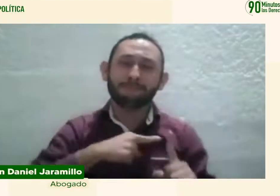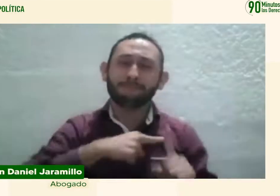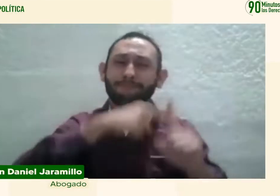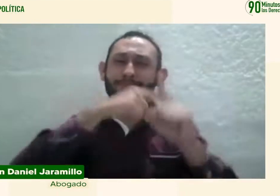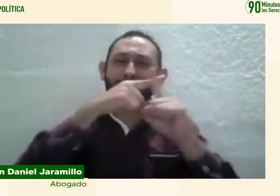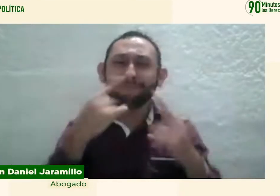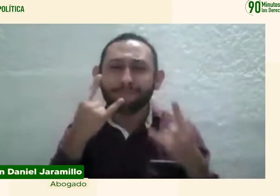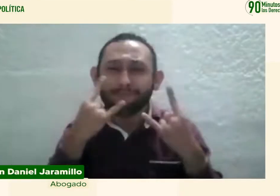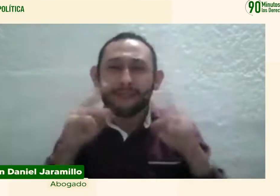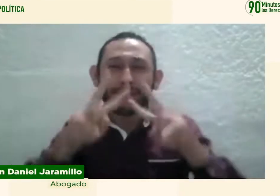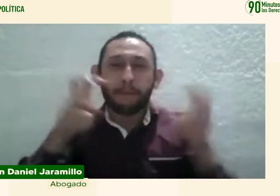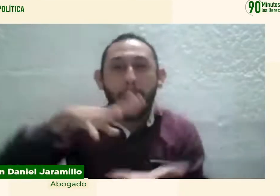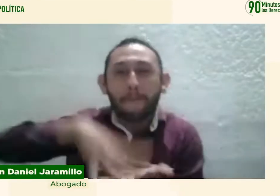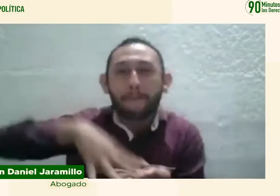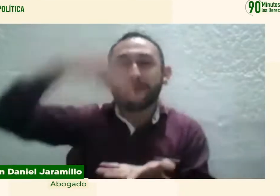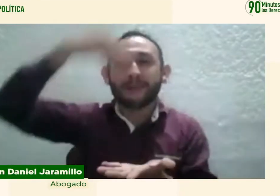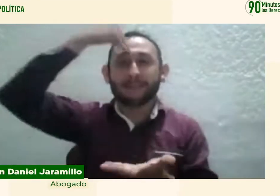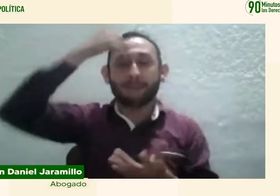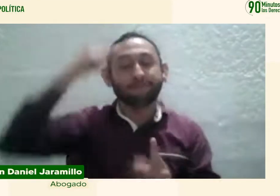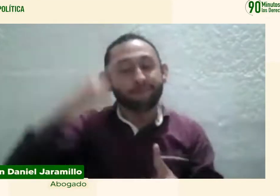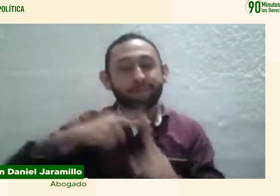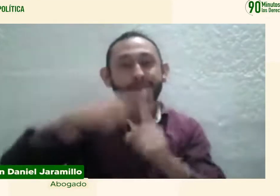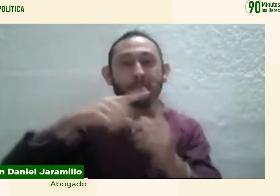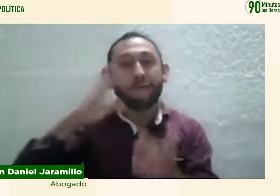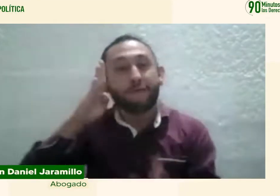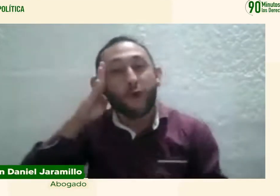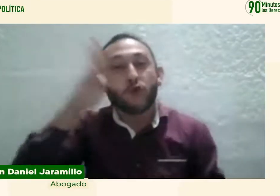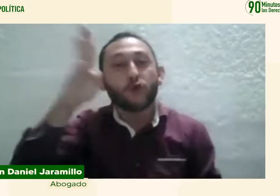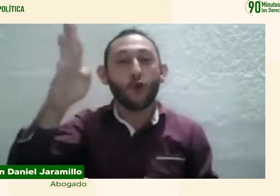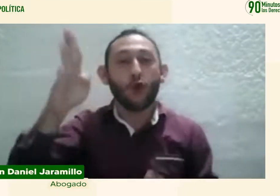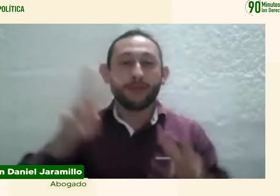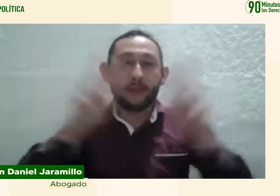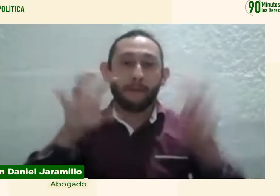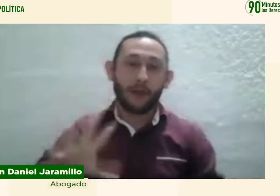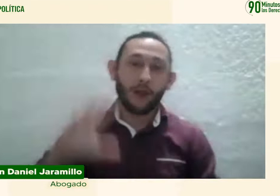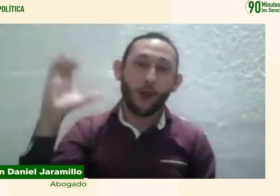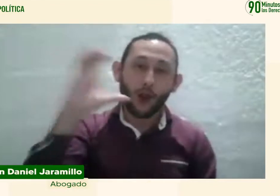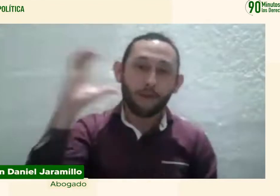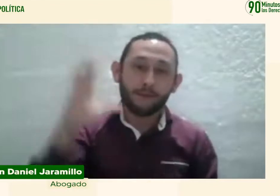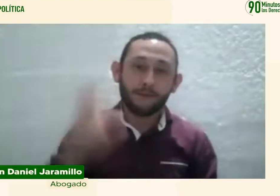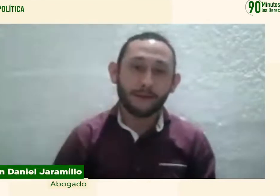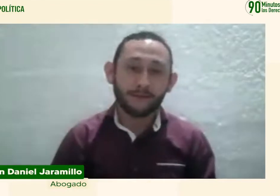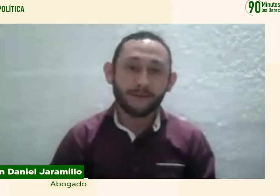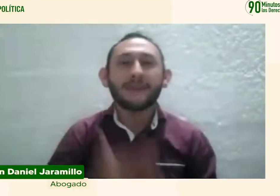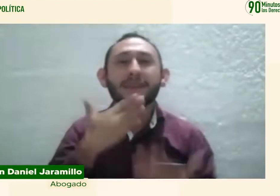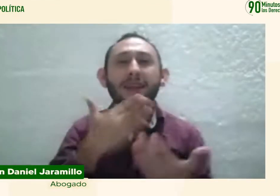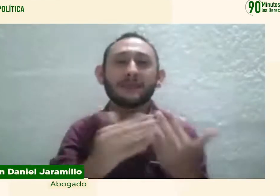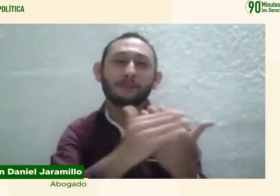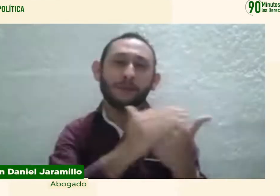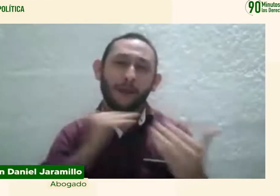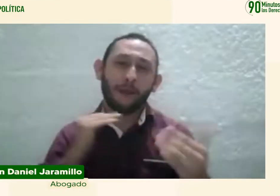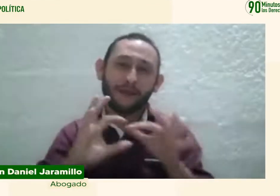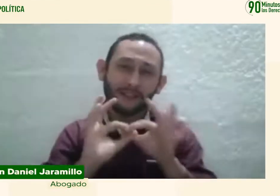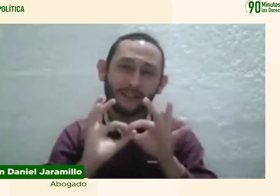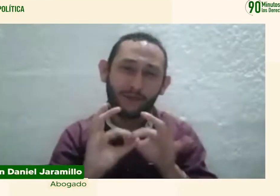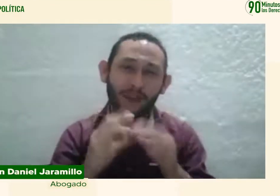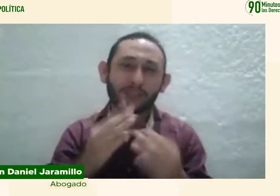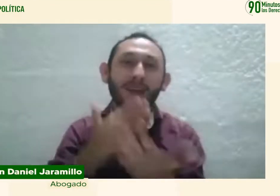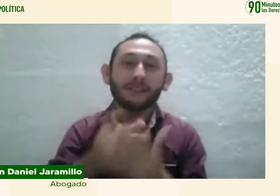de todos ustedes en este debate realmente es un espacio muy interesante muy optimismo muy optimista para poder tener